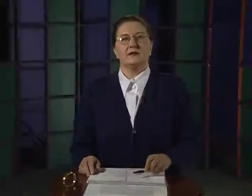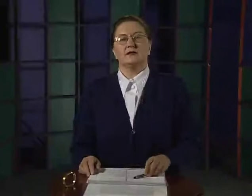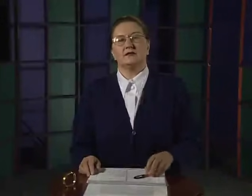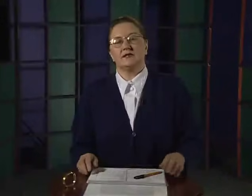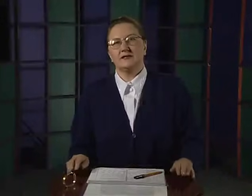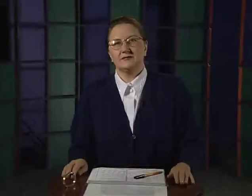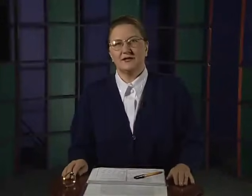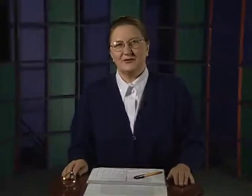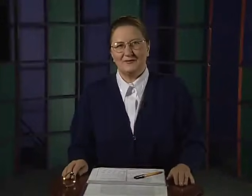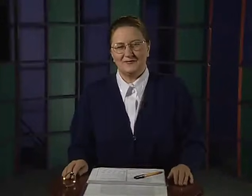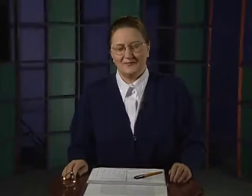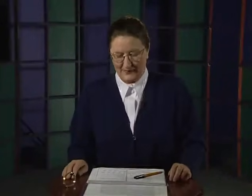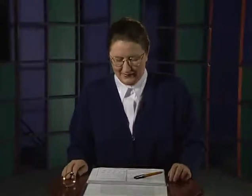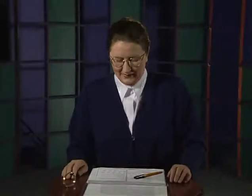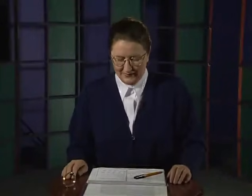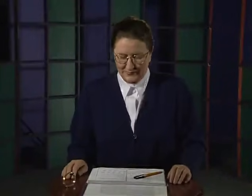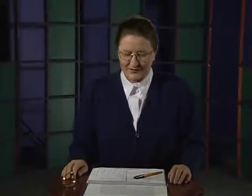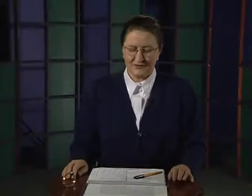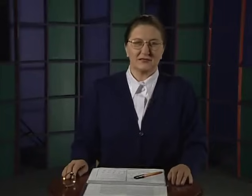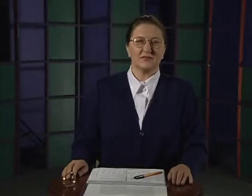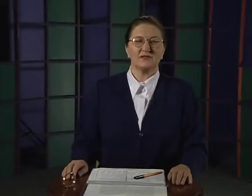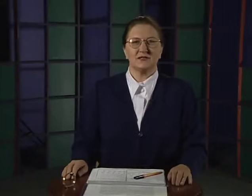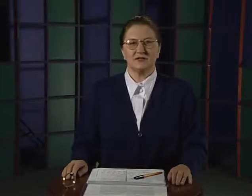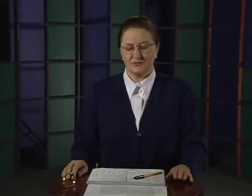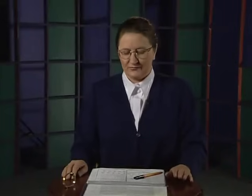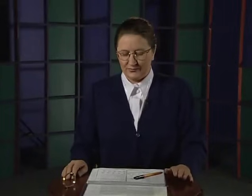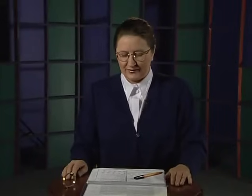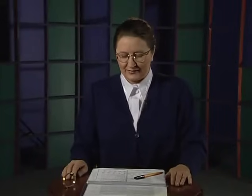Занятие второе. Пожалуйста, сожмите кисть руки в кулак,